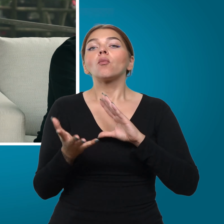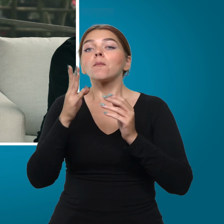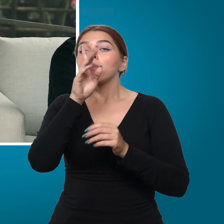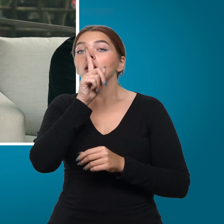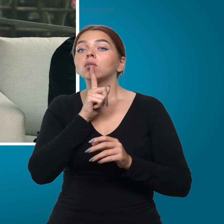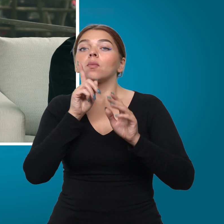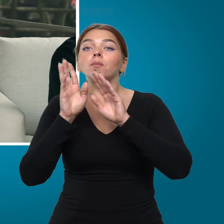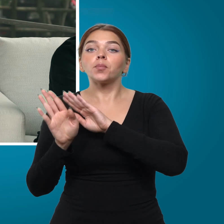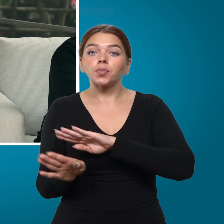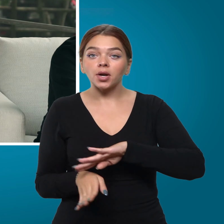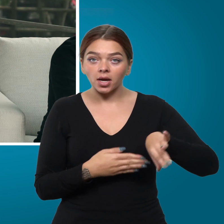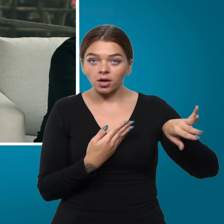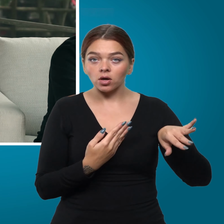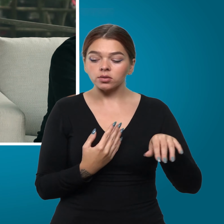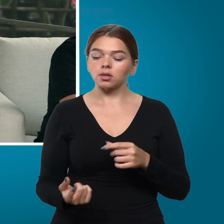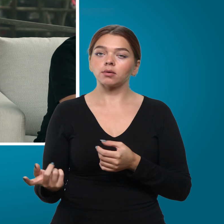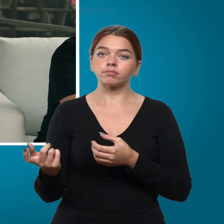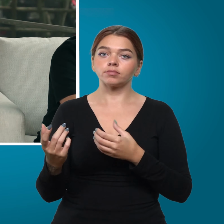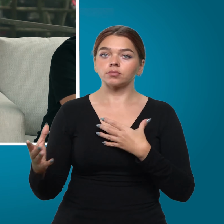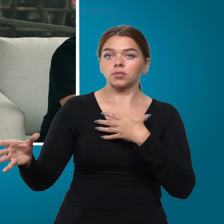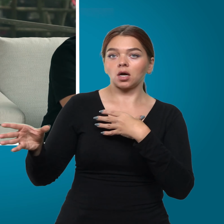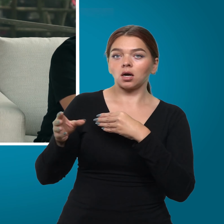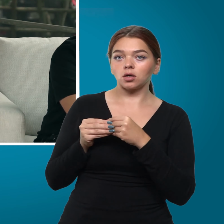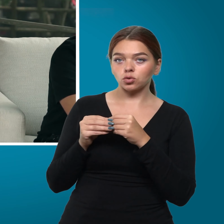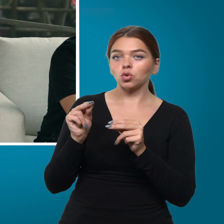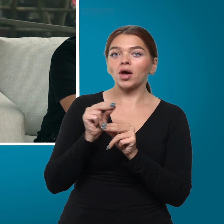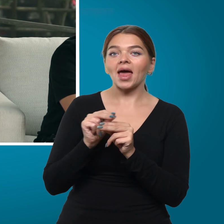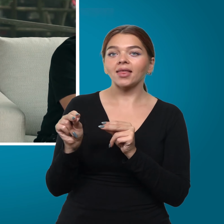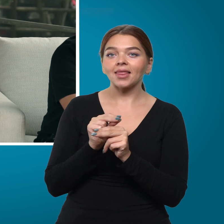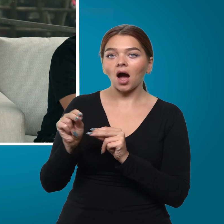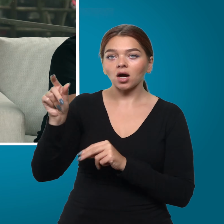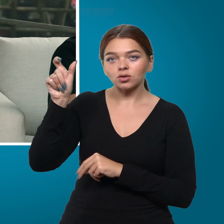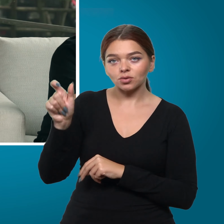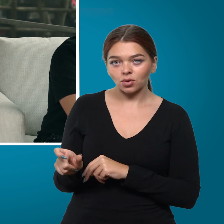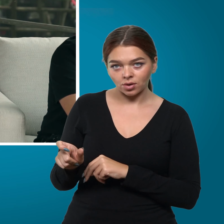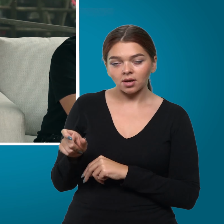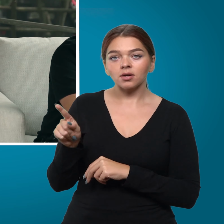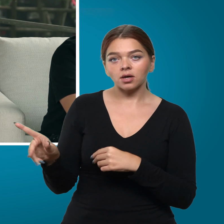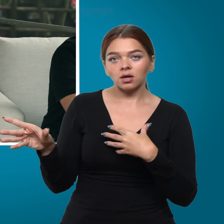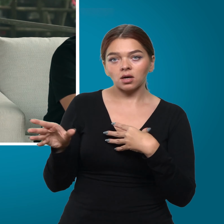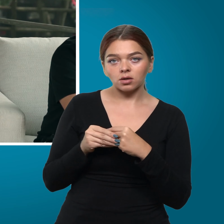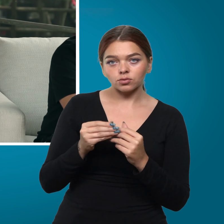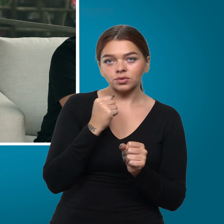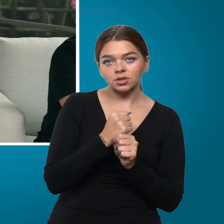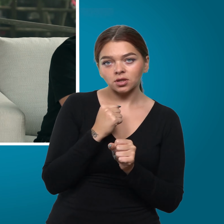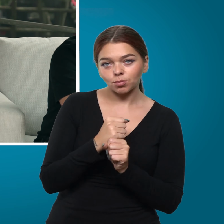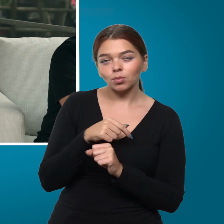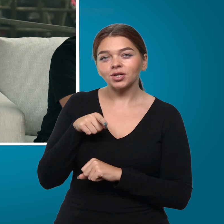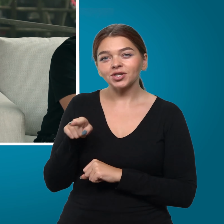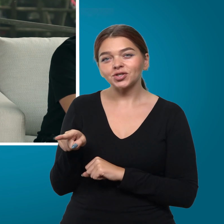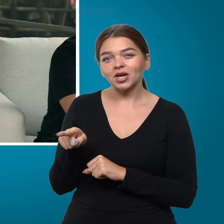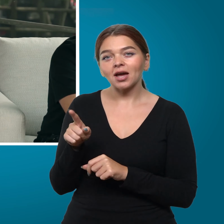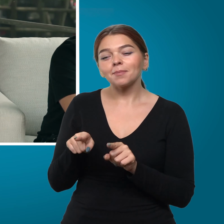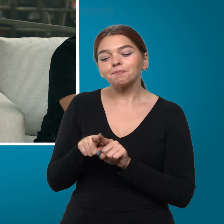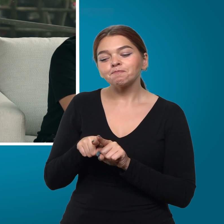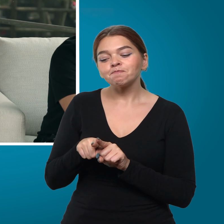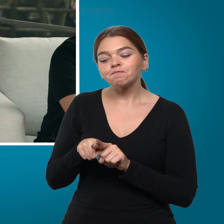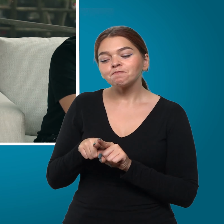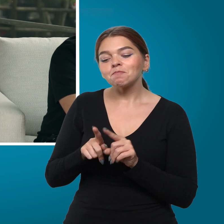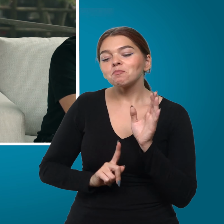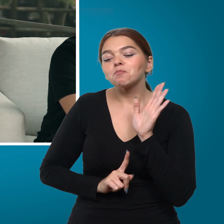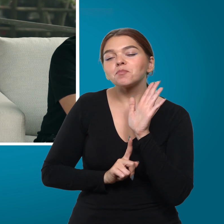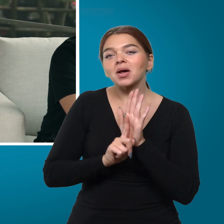dalykus, kuriuos mano manimu dar reikėtų pataisyti. Gavau šiek tiek komentarų tokių abstrakčių pakankamai ir po